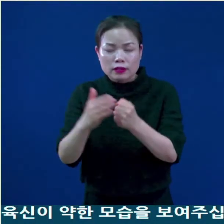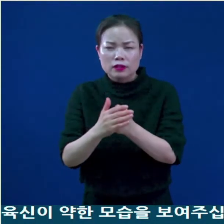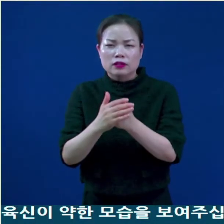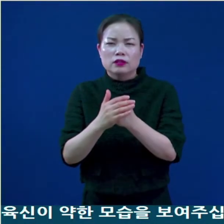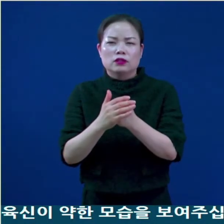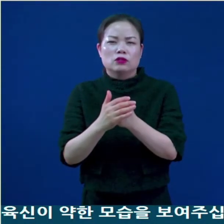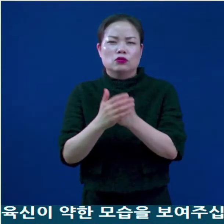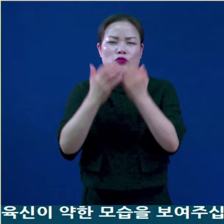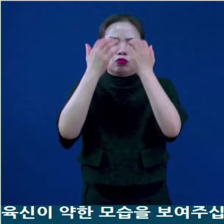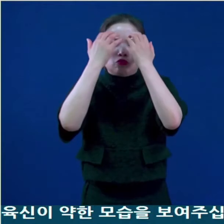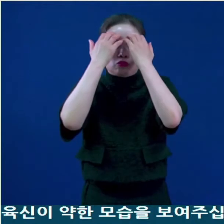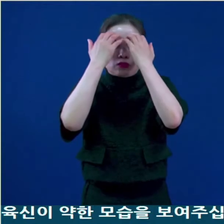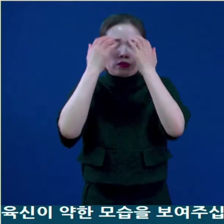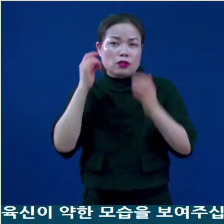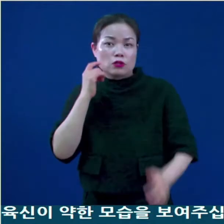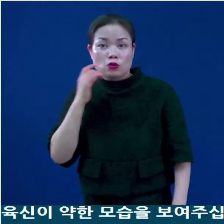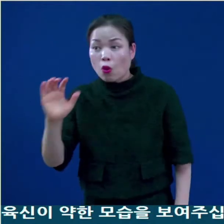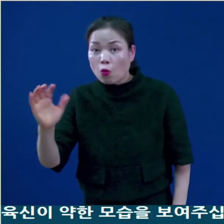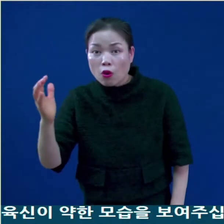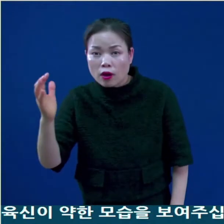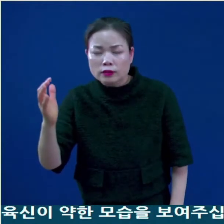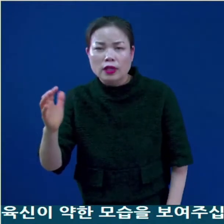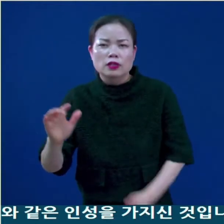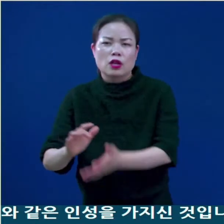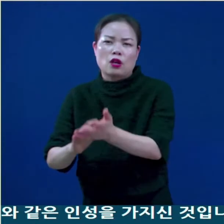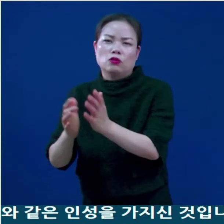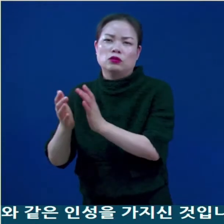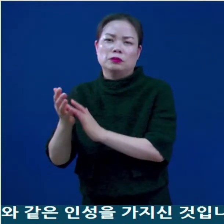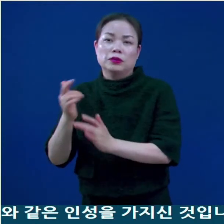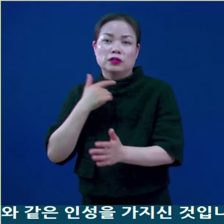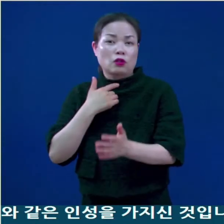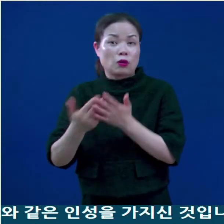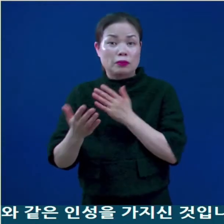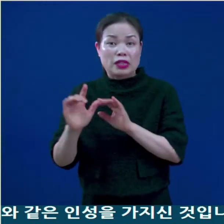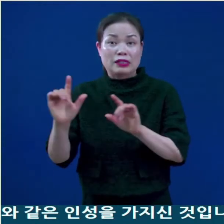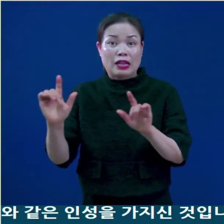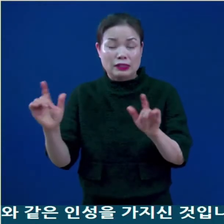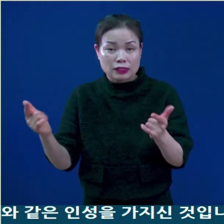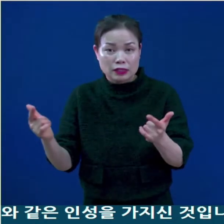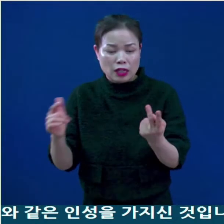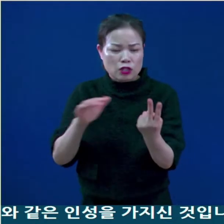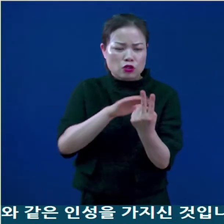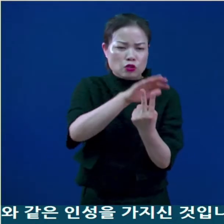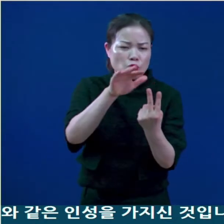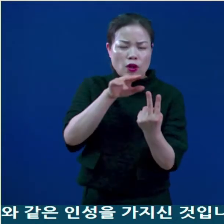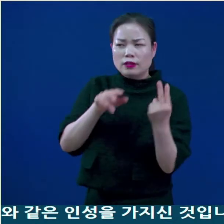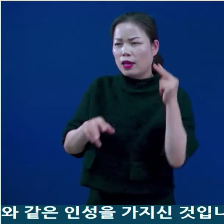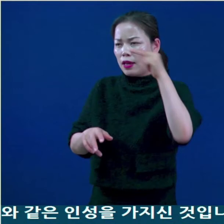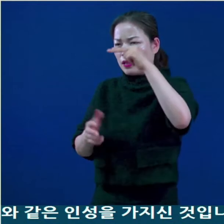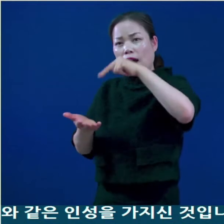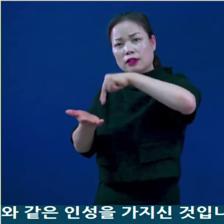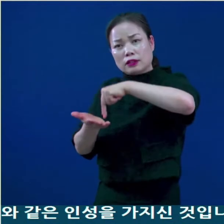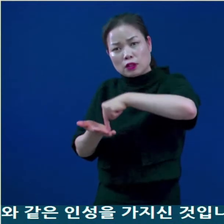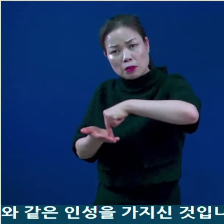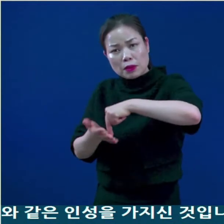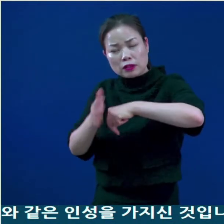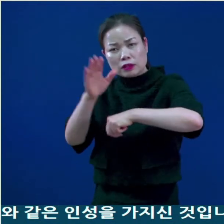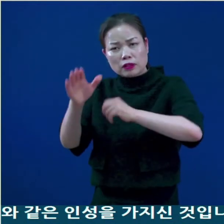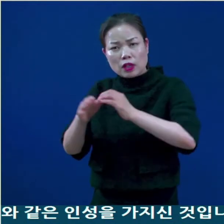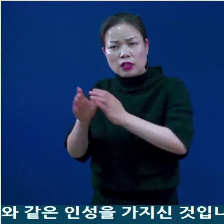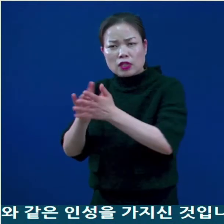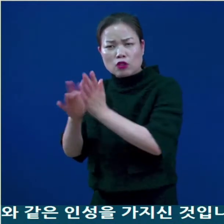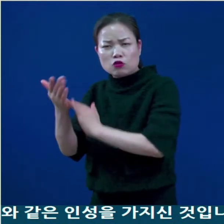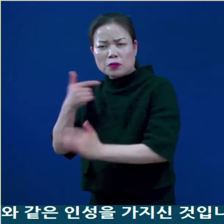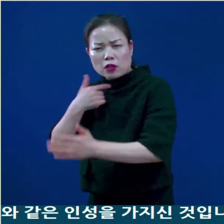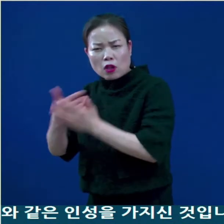순환이 영광이기 때문이에요. 그런 일을 예수님이 안 겪으셨다는 게 아니에요. 요한의 관점은 예수님이 경험한 그